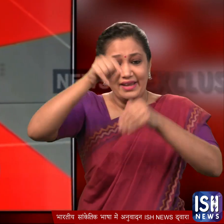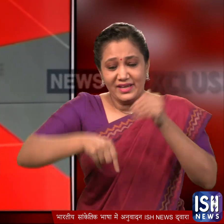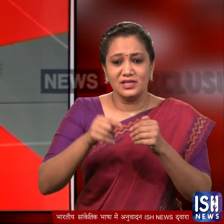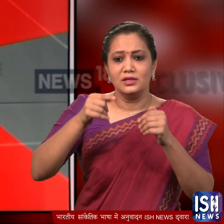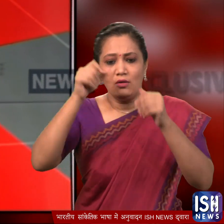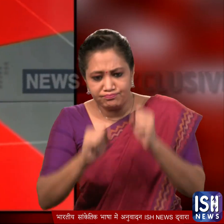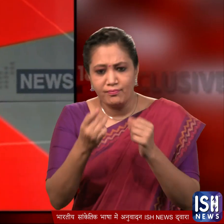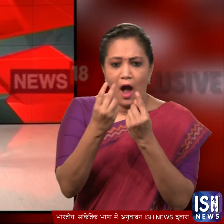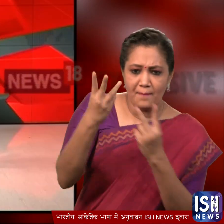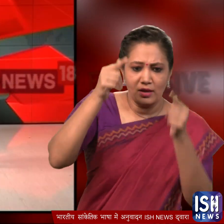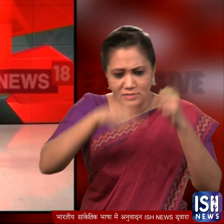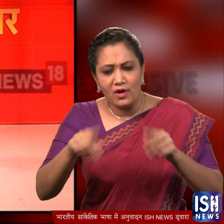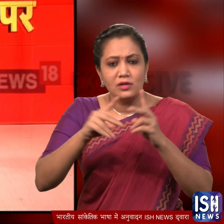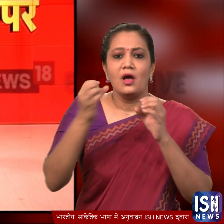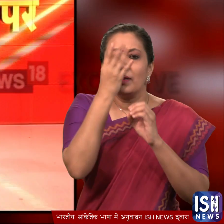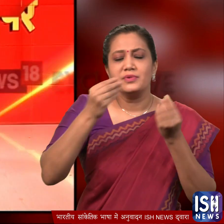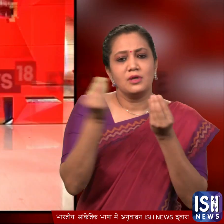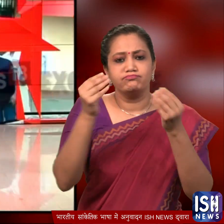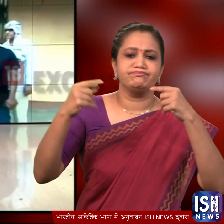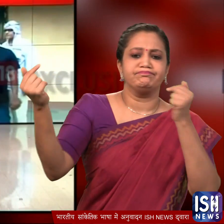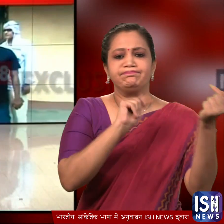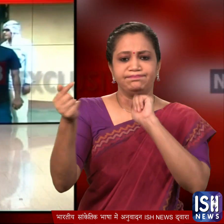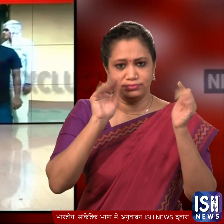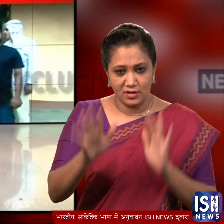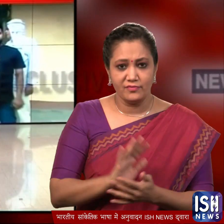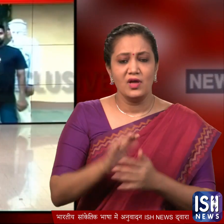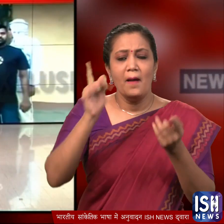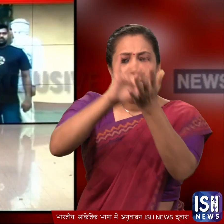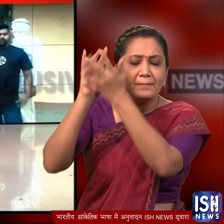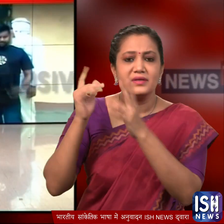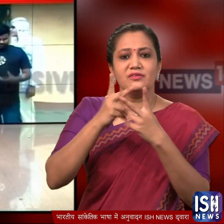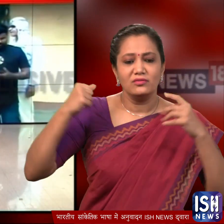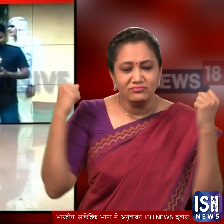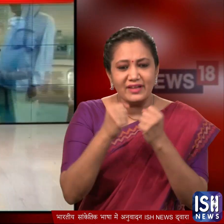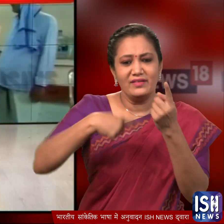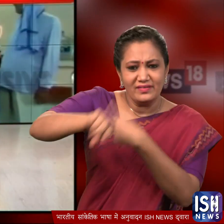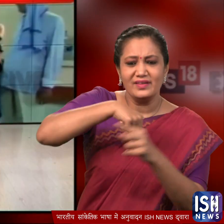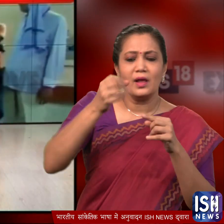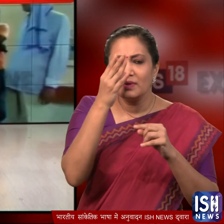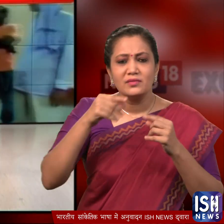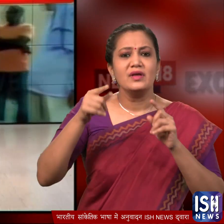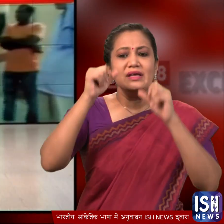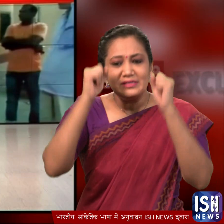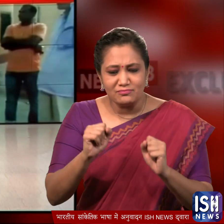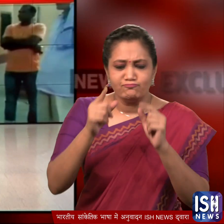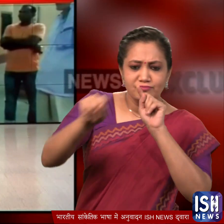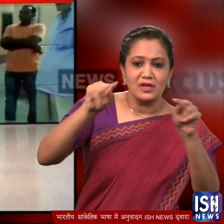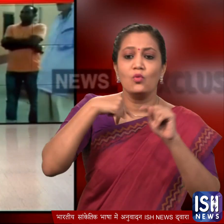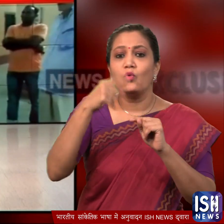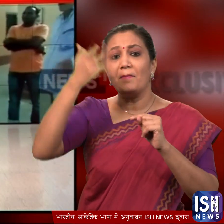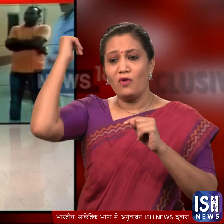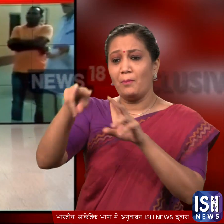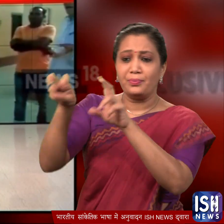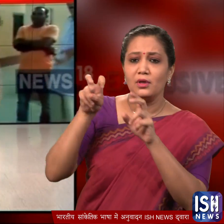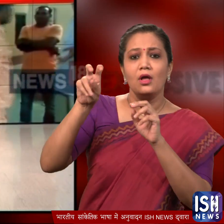मुद्दे पर बीजेपी में कुछ जगहों पर विरोध हुआ। राज्य में जहां जहां इस बात पर नाराजगी दिखी, वहां के कार्यकर्ताओं ने आरोप लगाया कि टिकट बांटते समय दूसरी